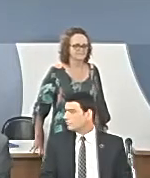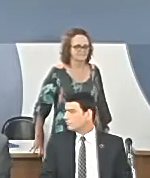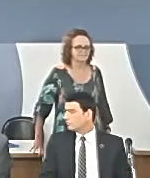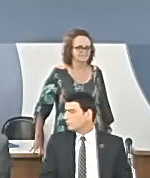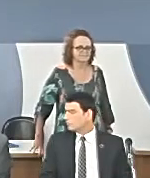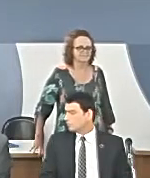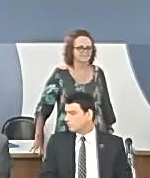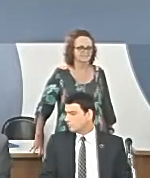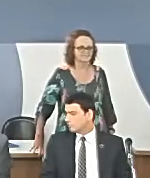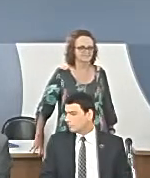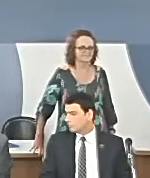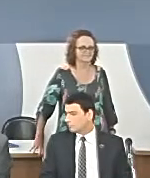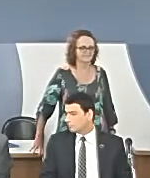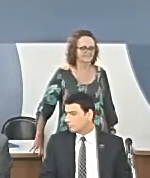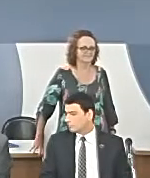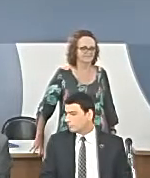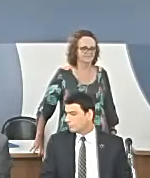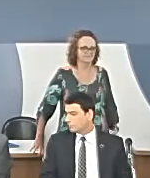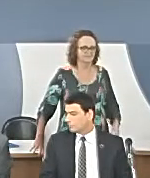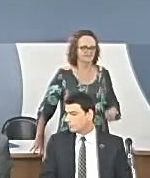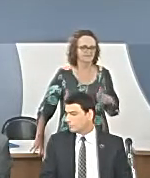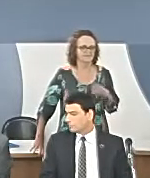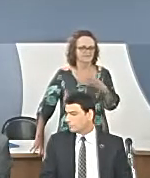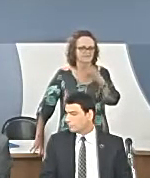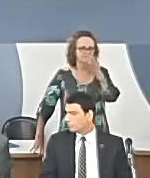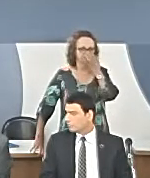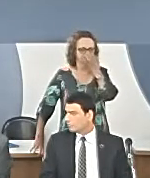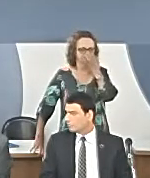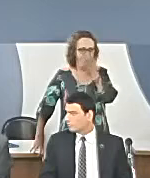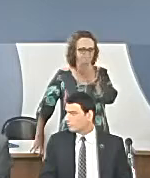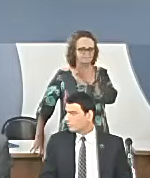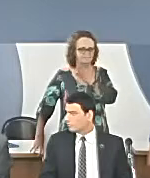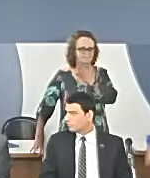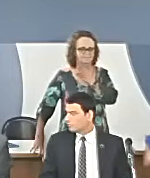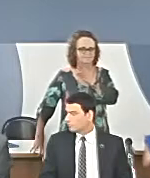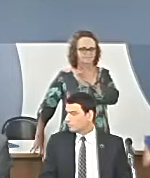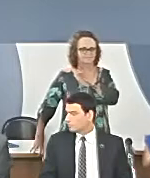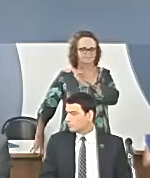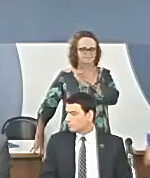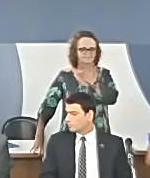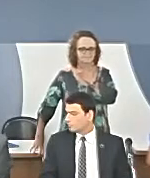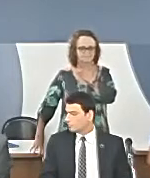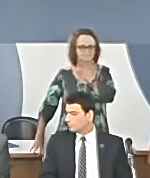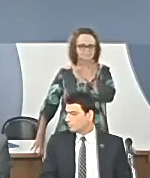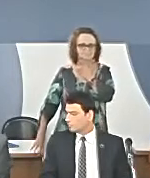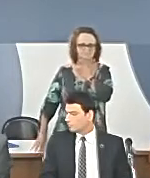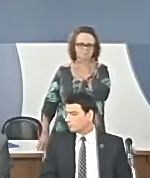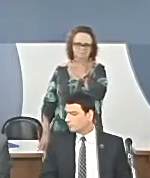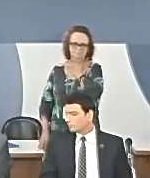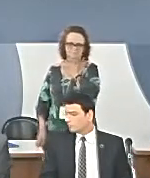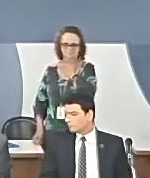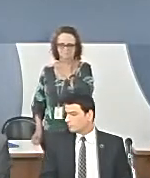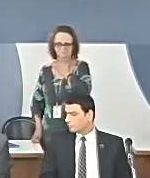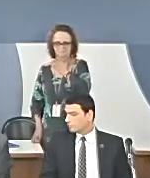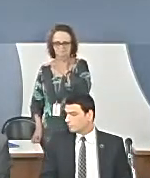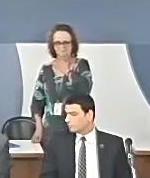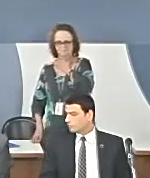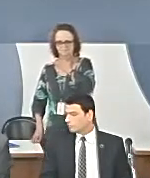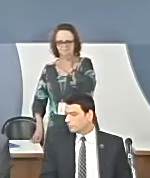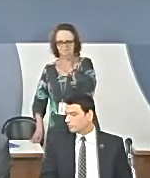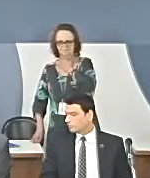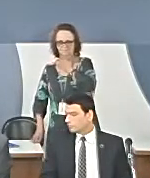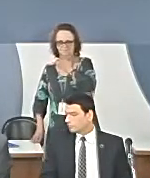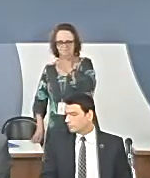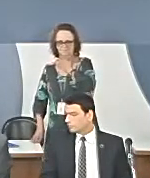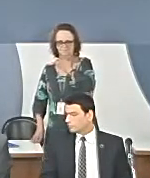também porque o nosso intuito é abrange o estado de minas gerais inteiro então nos traga informações leva